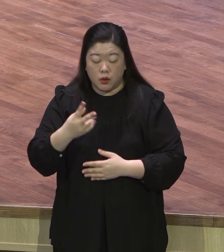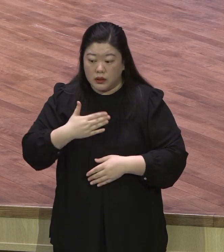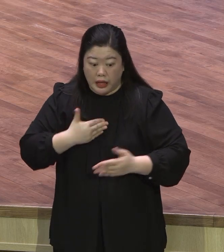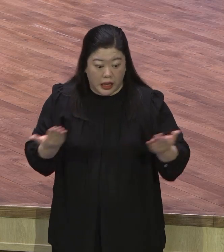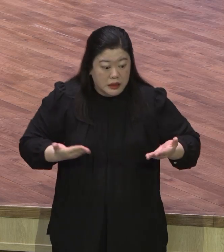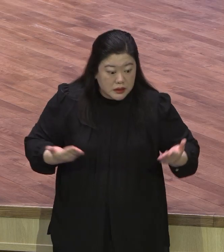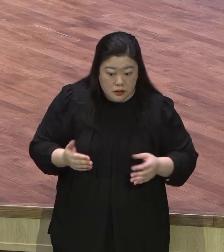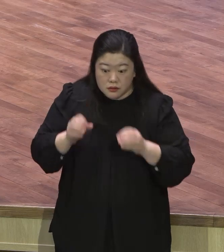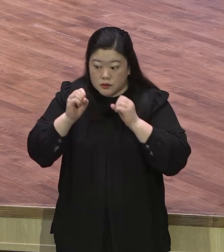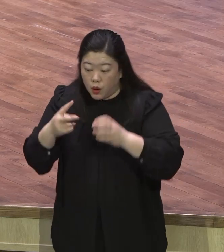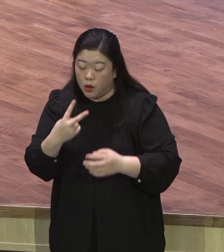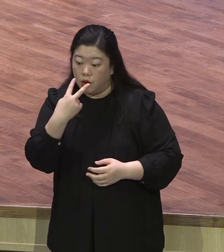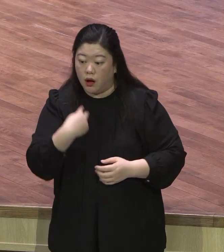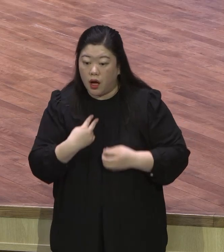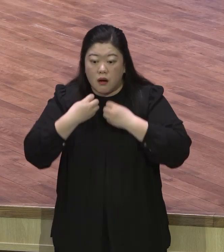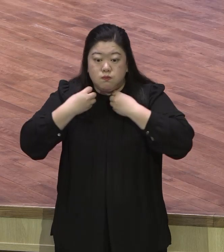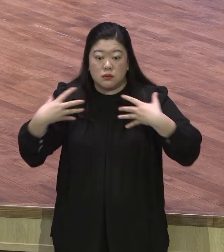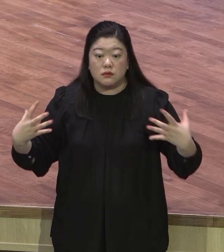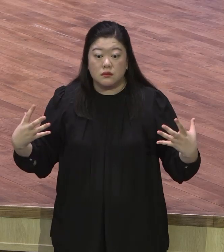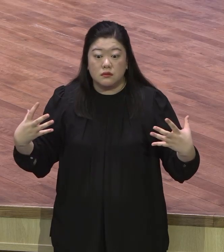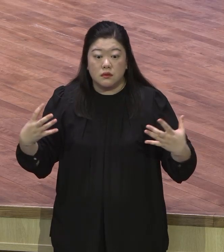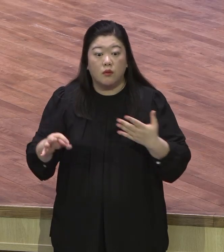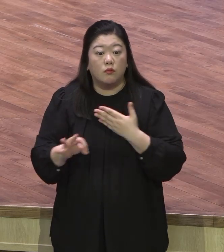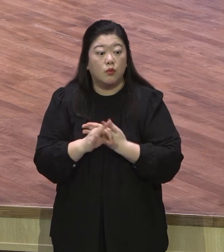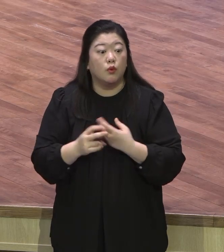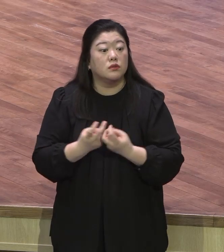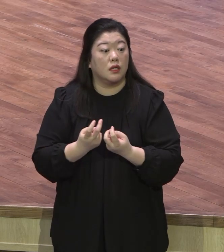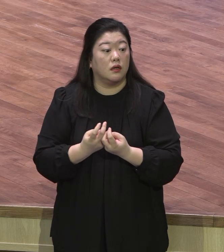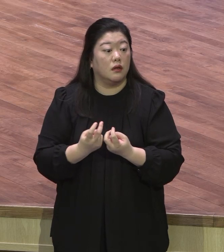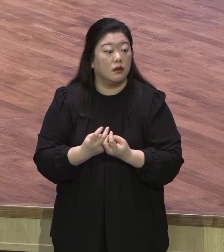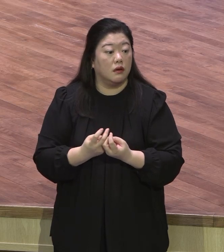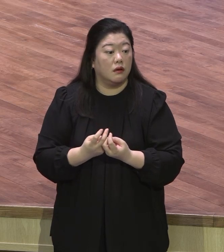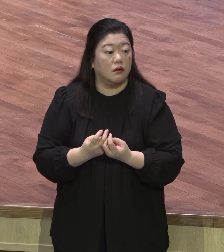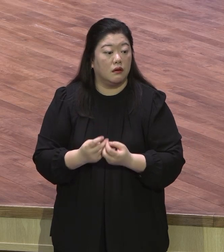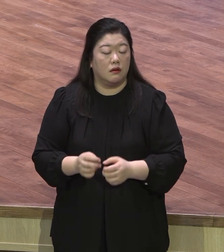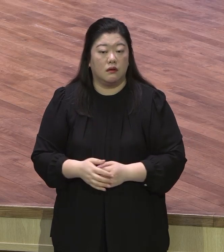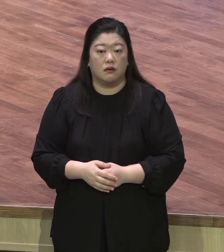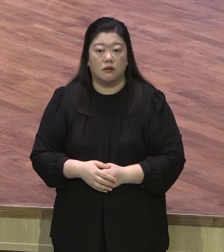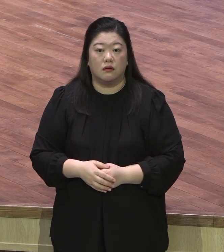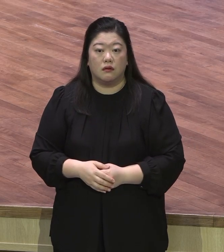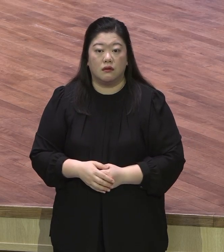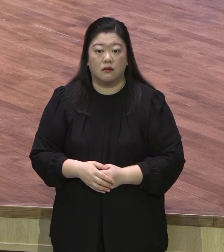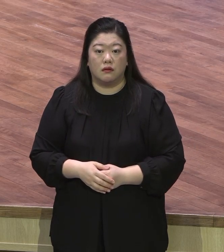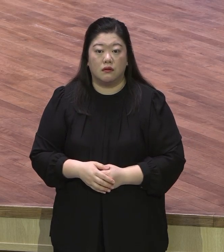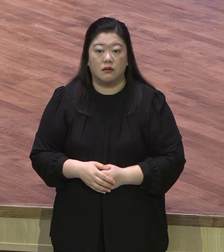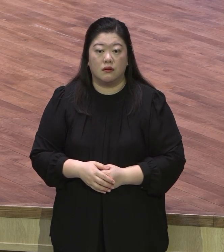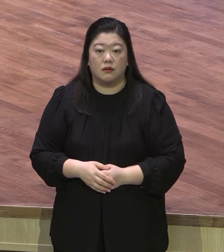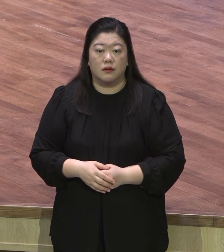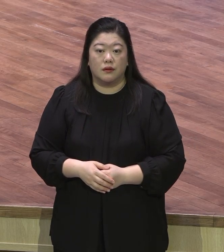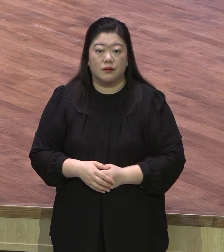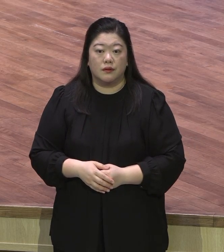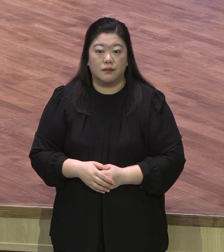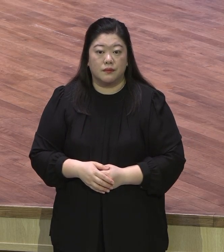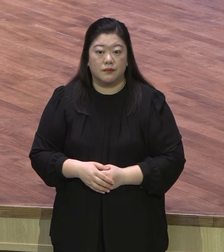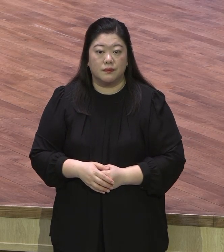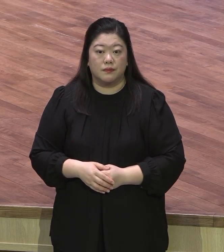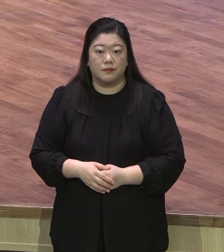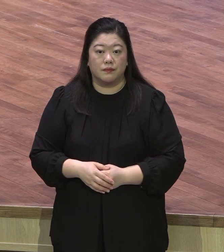그렇게 우리는 뭐여 전문인 선교자도 갈 수 있어요 의사라도 갈 수 있고 기술이 있으면 그 기술을 가지고 또